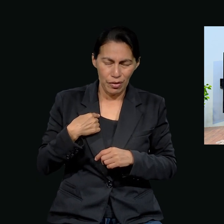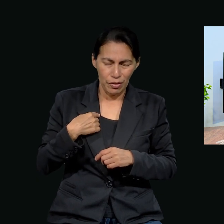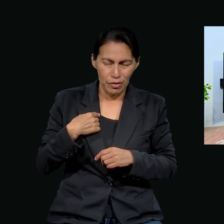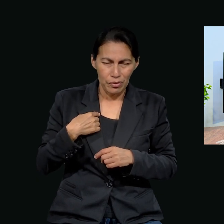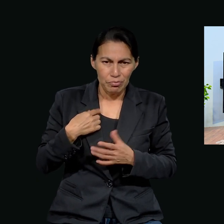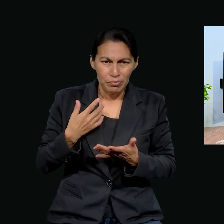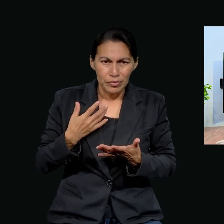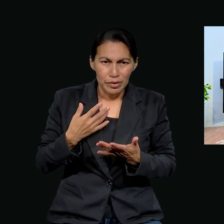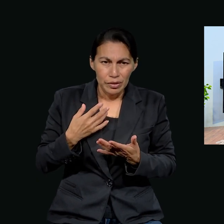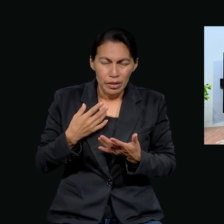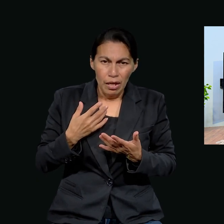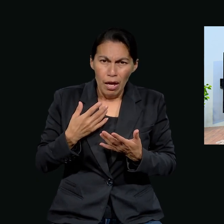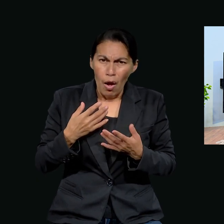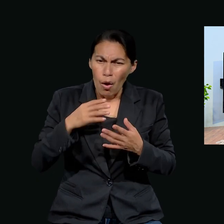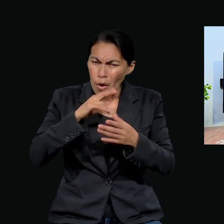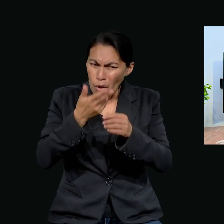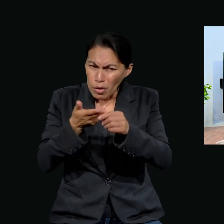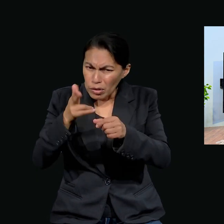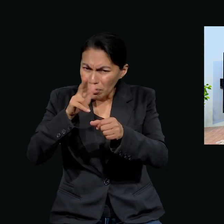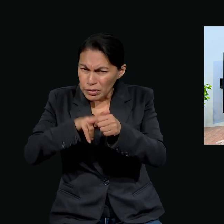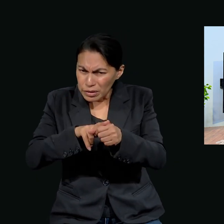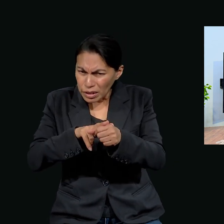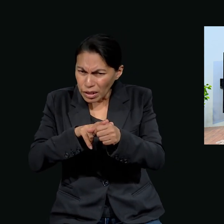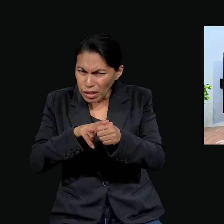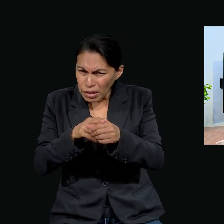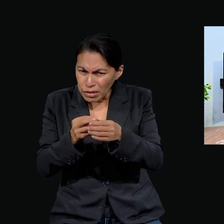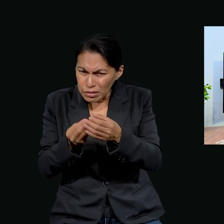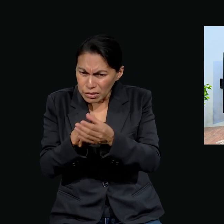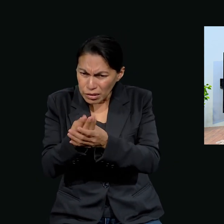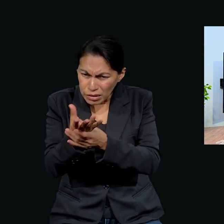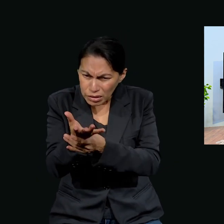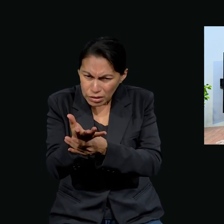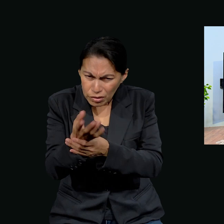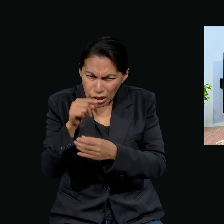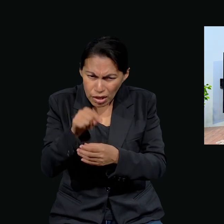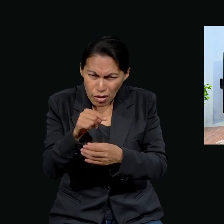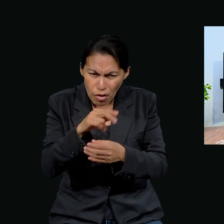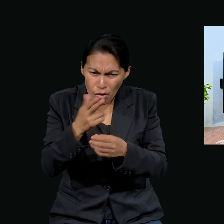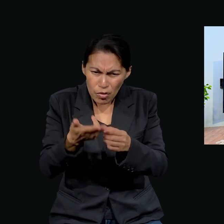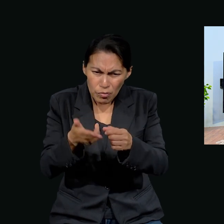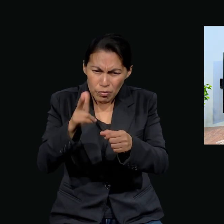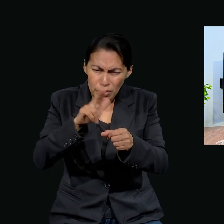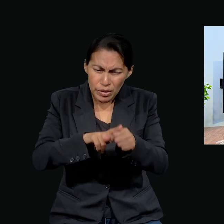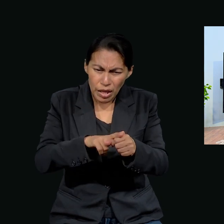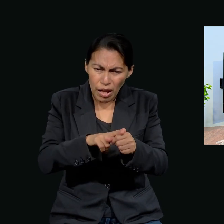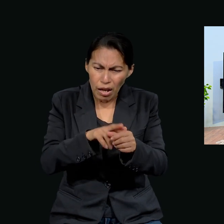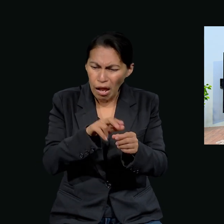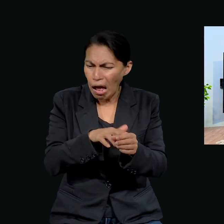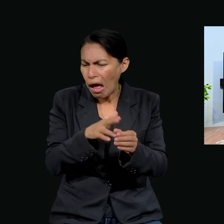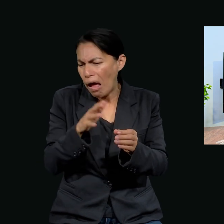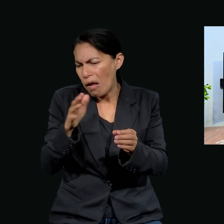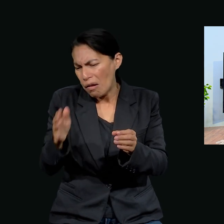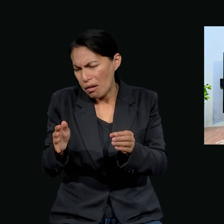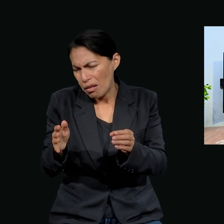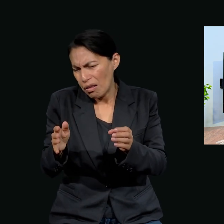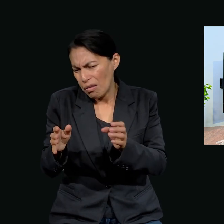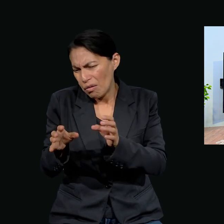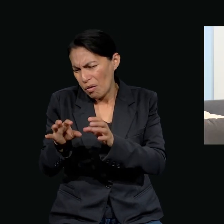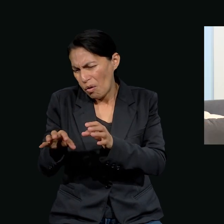saliendo de un hospital allá en Santa Clara, Cuba, el hospital de reposo que estaba al lado de la,